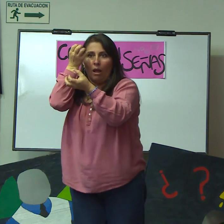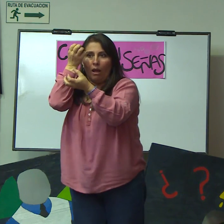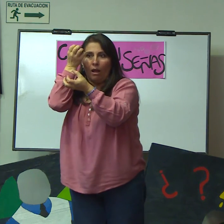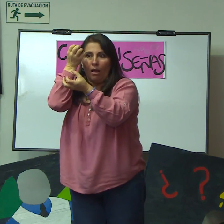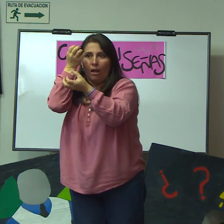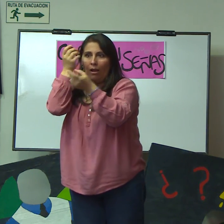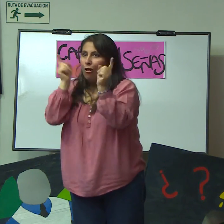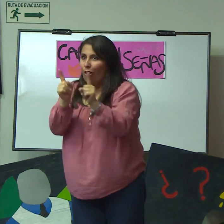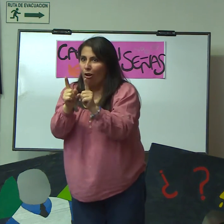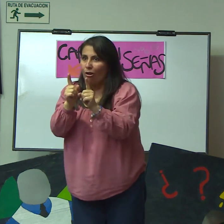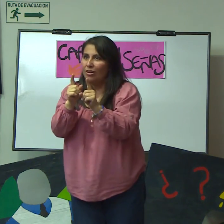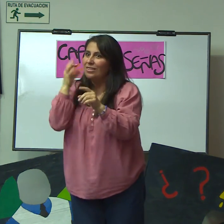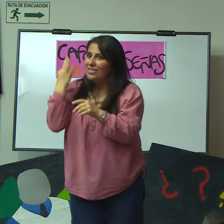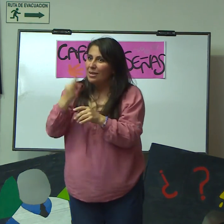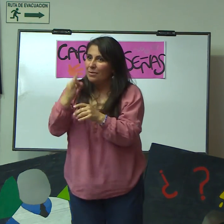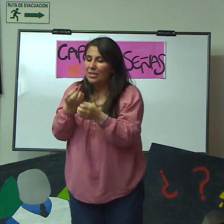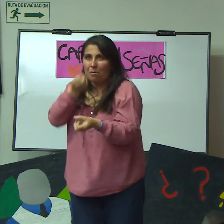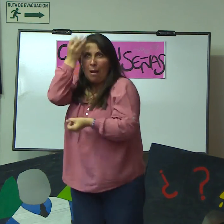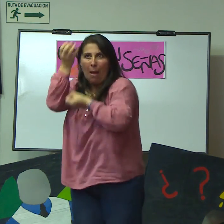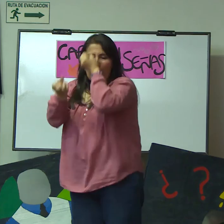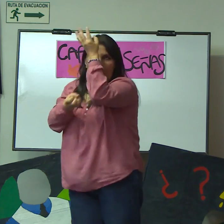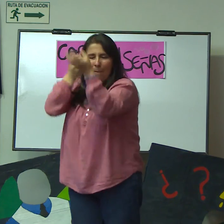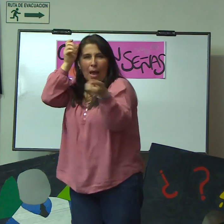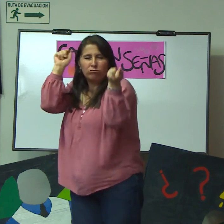en permanente cambio y transformación.